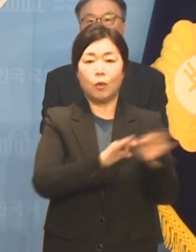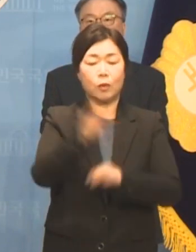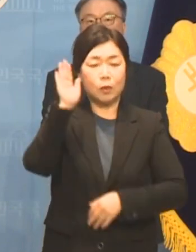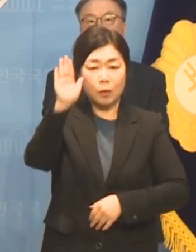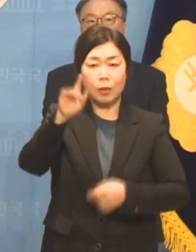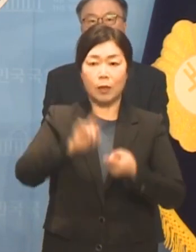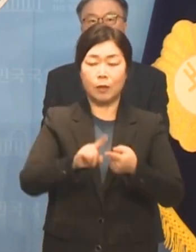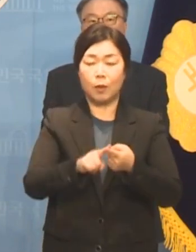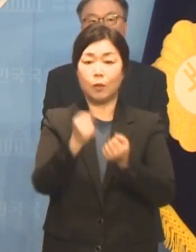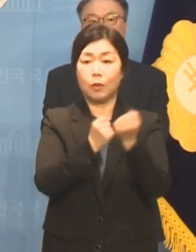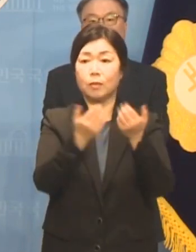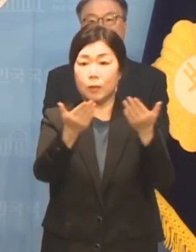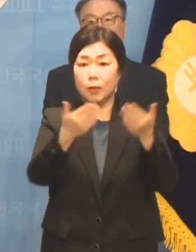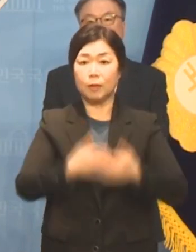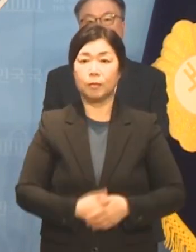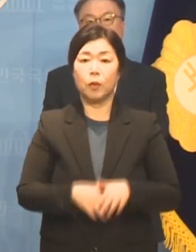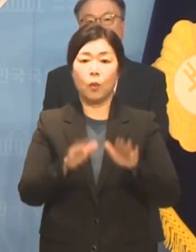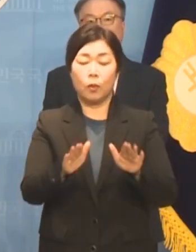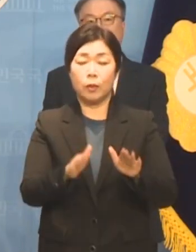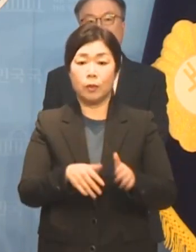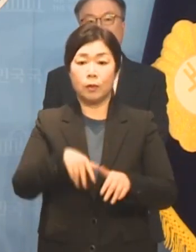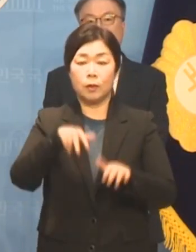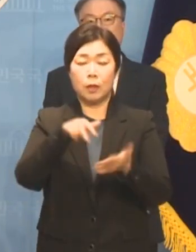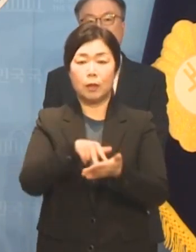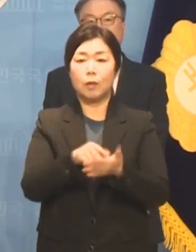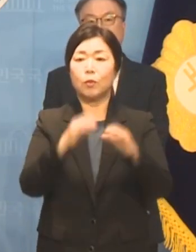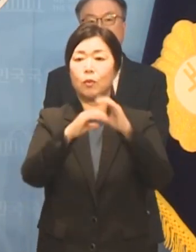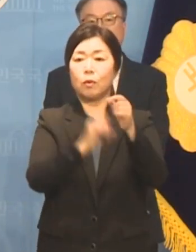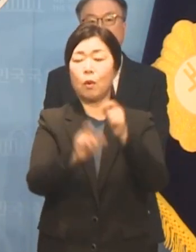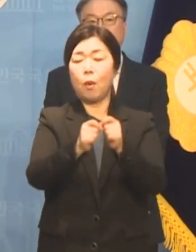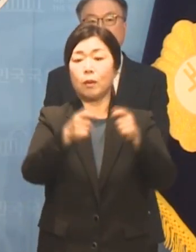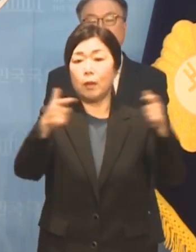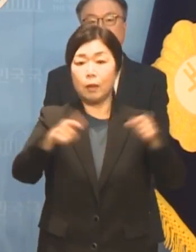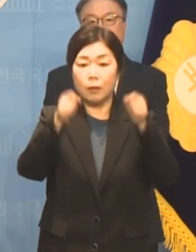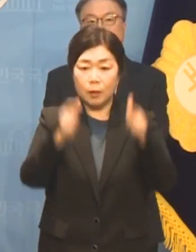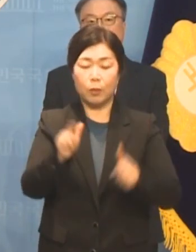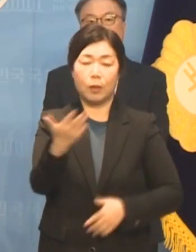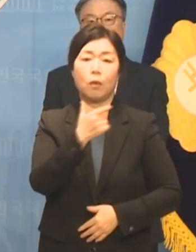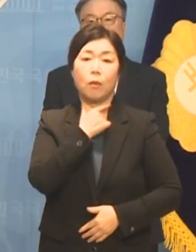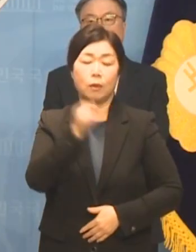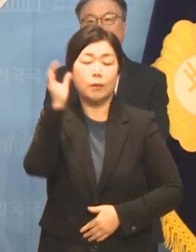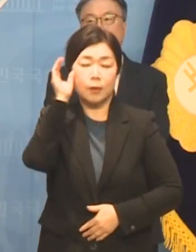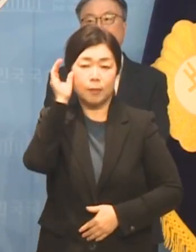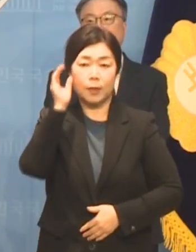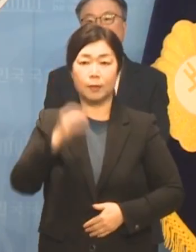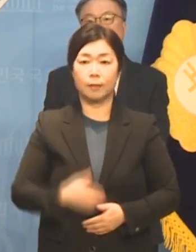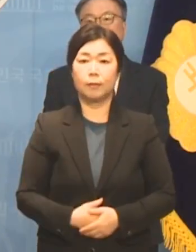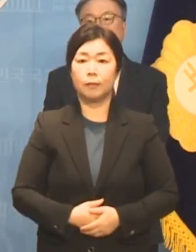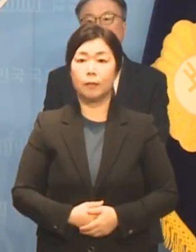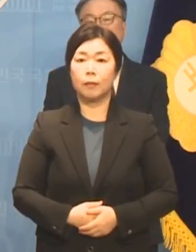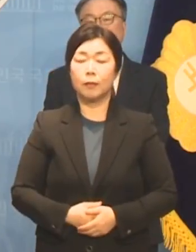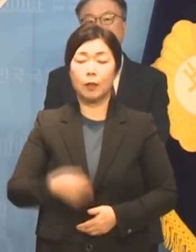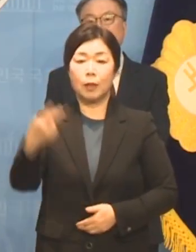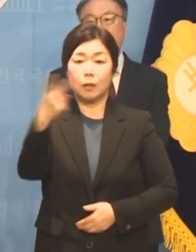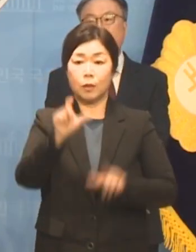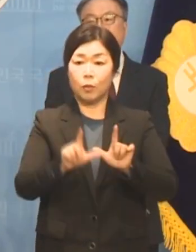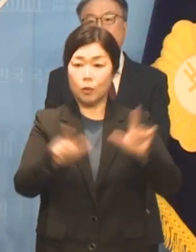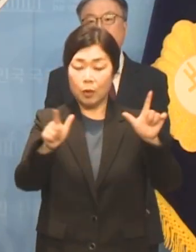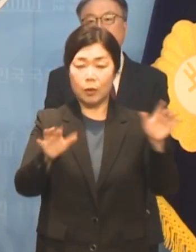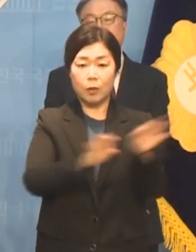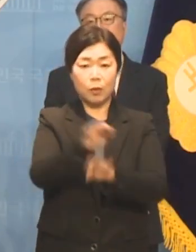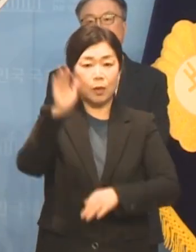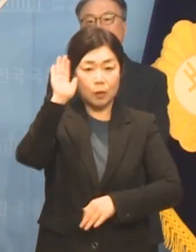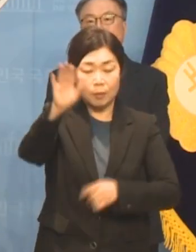대해 소개하고자 합니다. 오늘 이 자리가 소통을 확대하는 기회가 되기를 기대합니다. 그럼 2025년